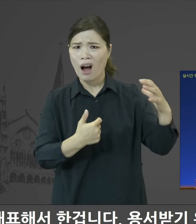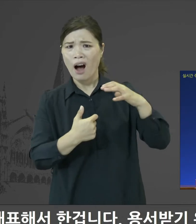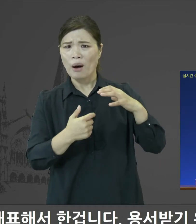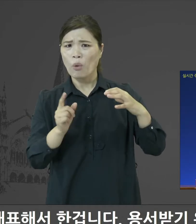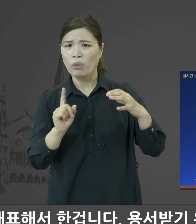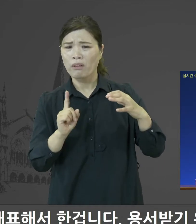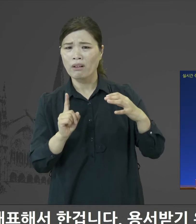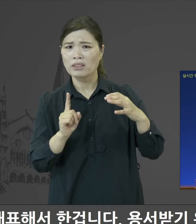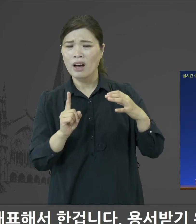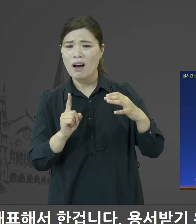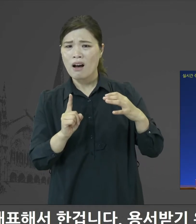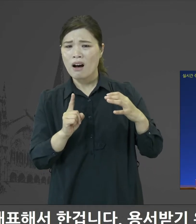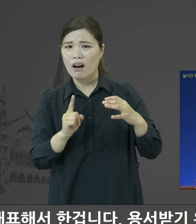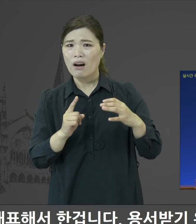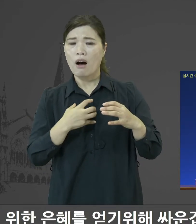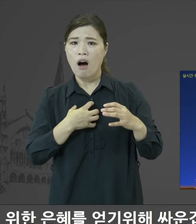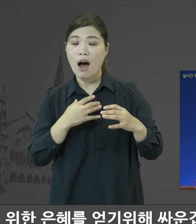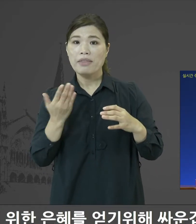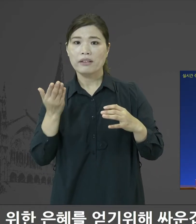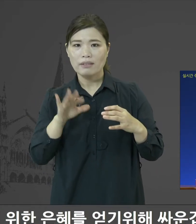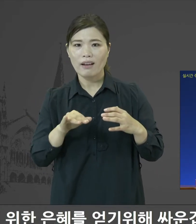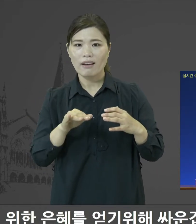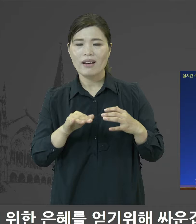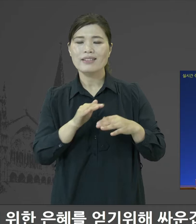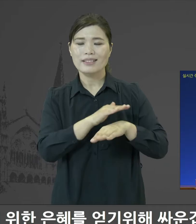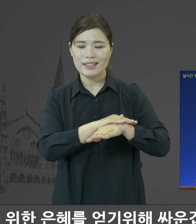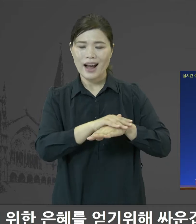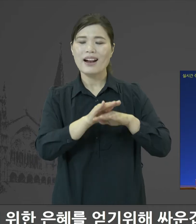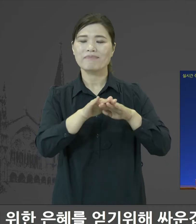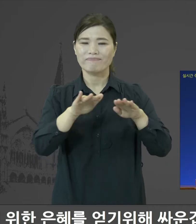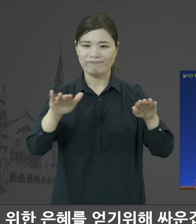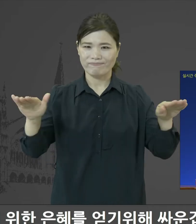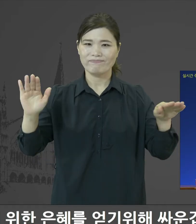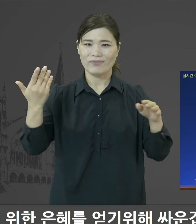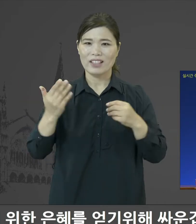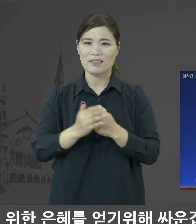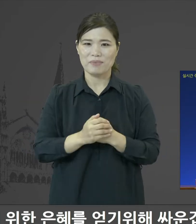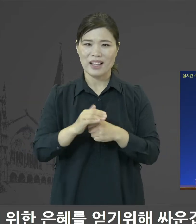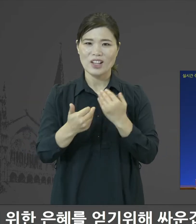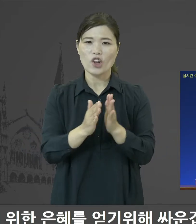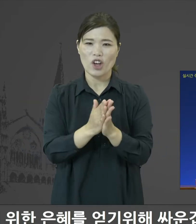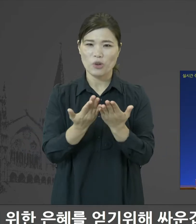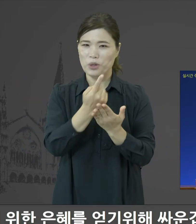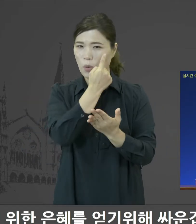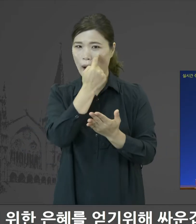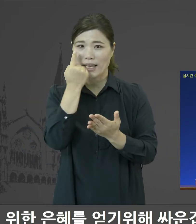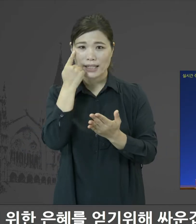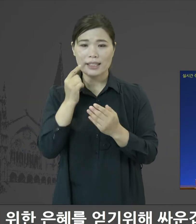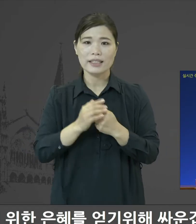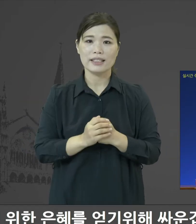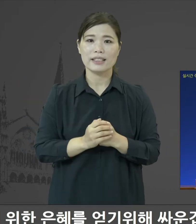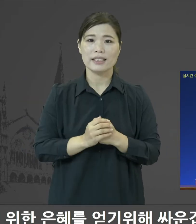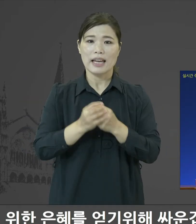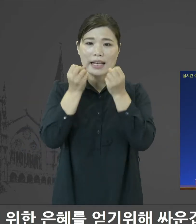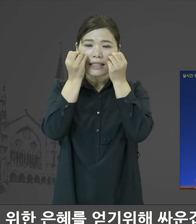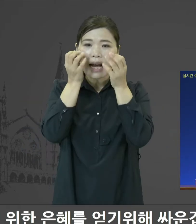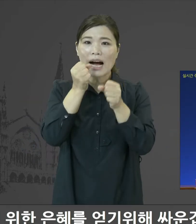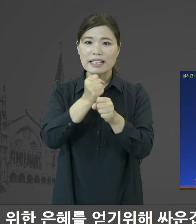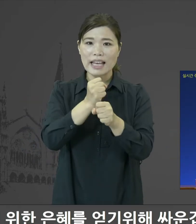했는데 일이 잘 되었습니다. 일이 잘 된 장면 성경을 통해서 확인했으면 좋겠는데,